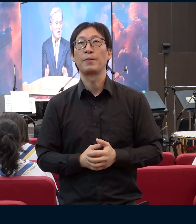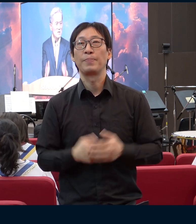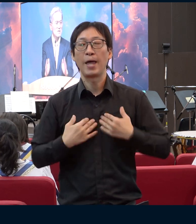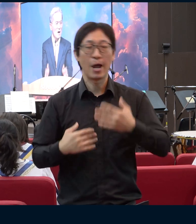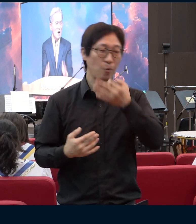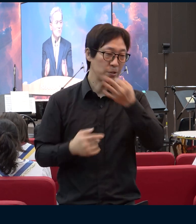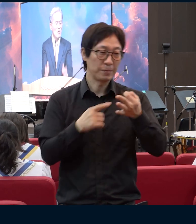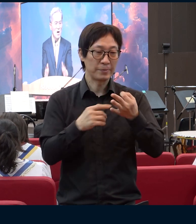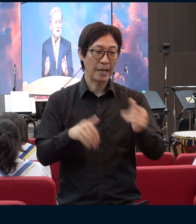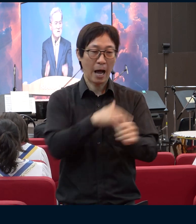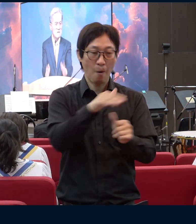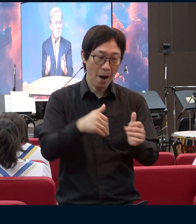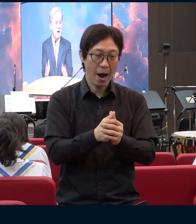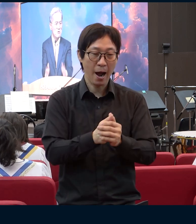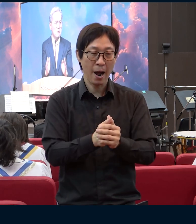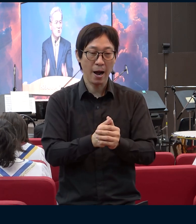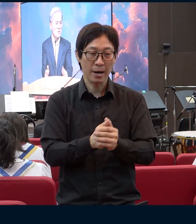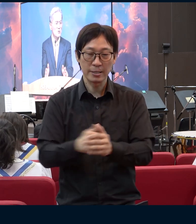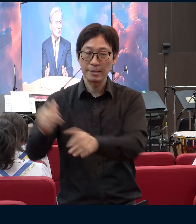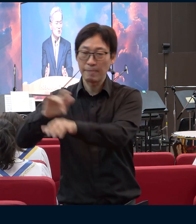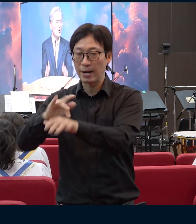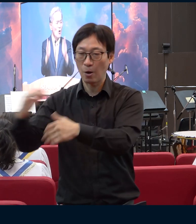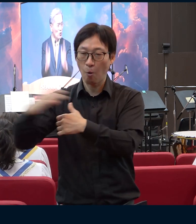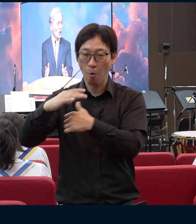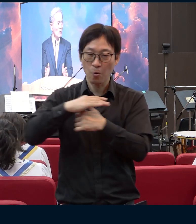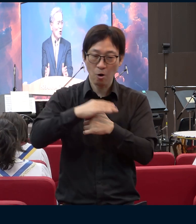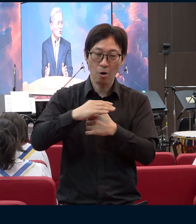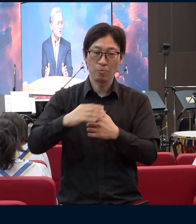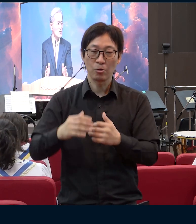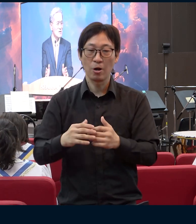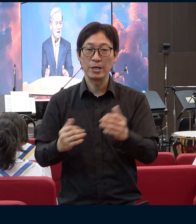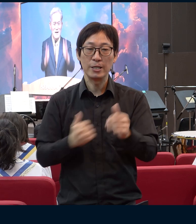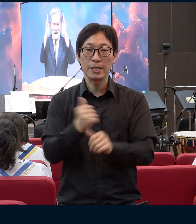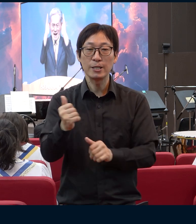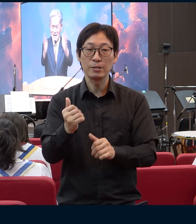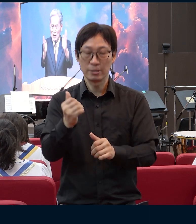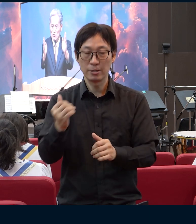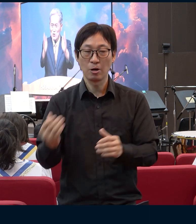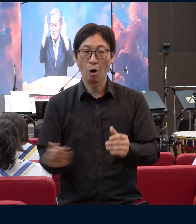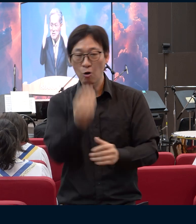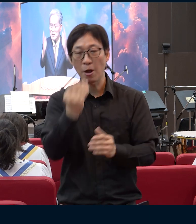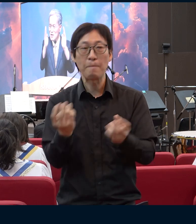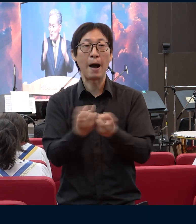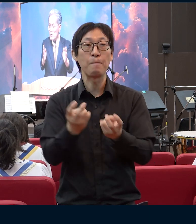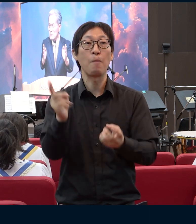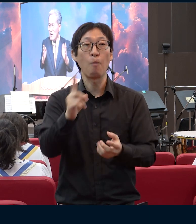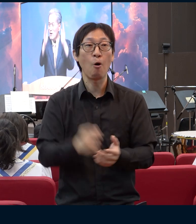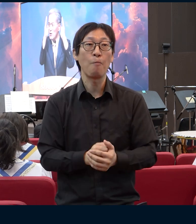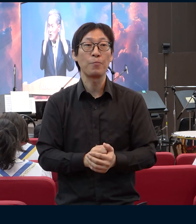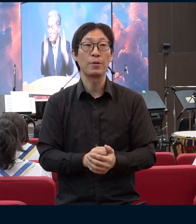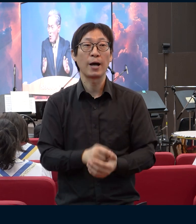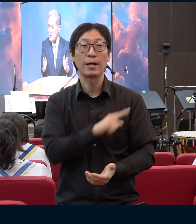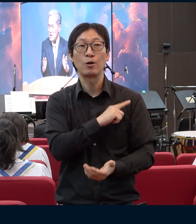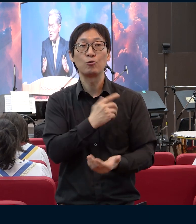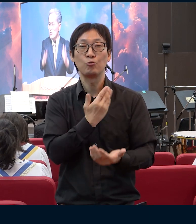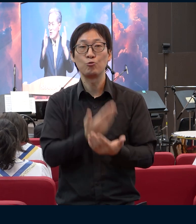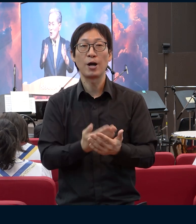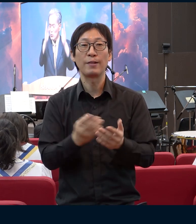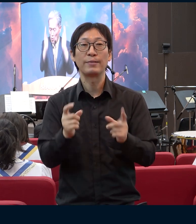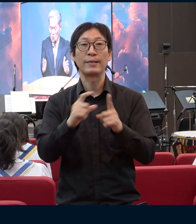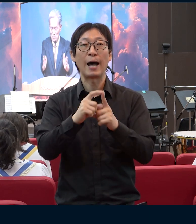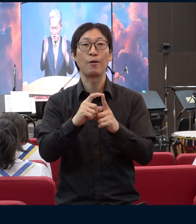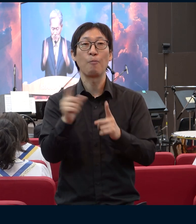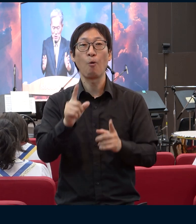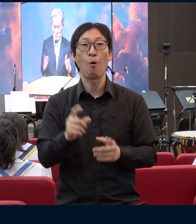이 욕심과 이 상함과 이 마귀의 공격이 많은 쪽에서 어떻게 우리 거룩할 수 있을까? 가장 중요한 키워드가